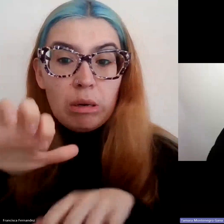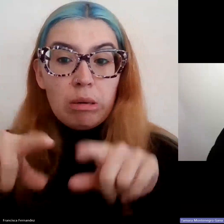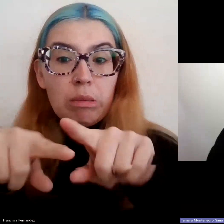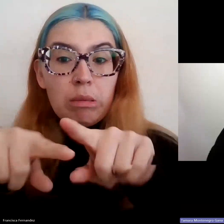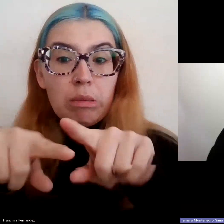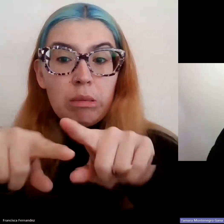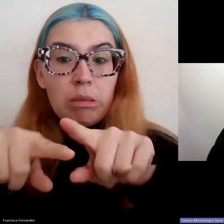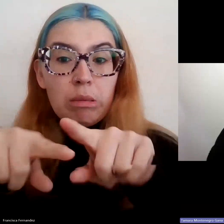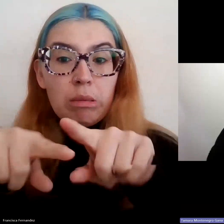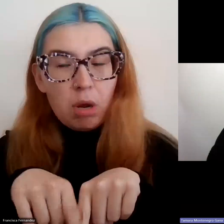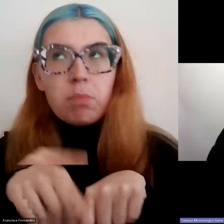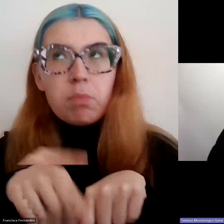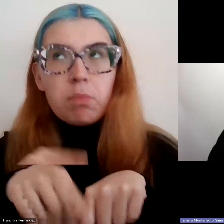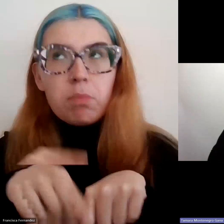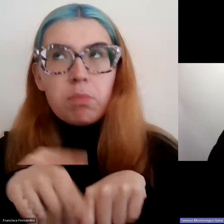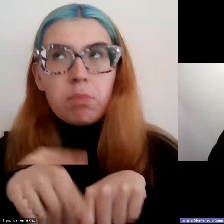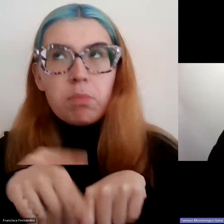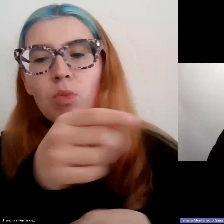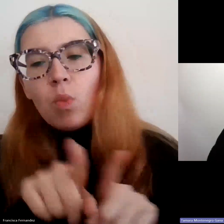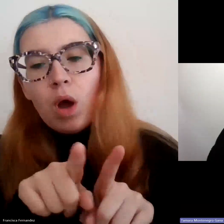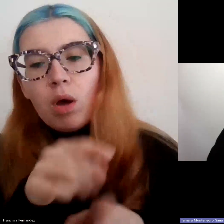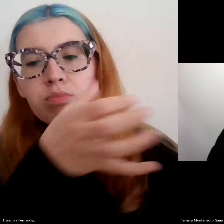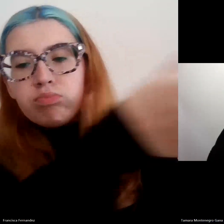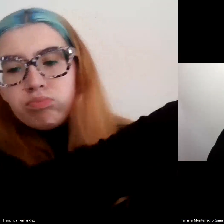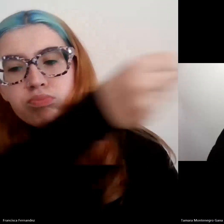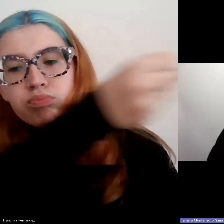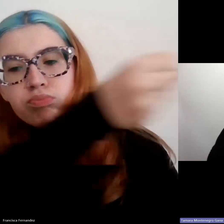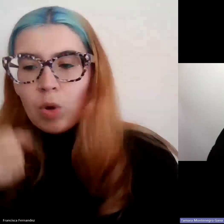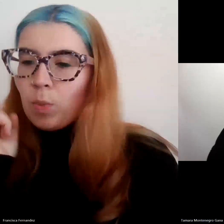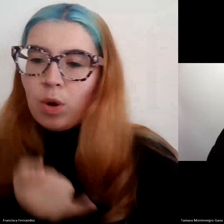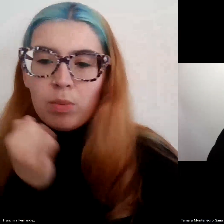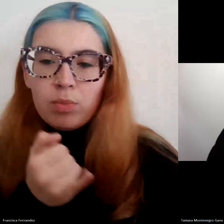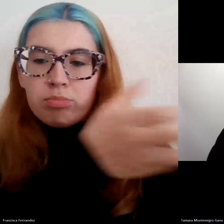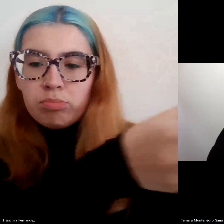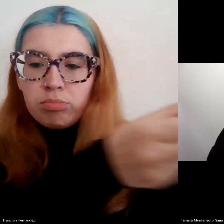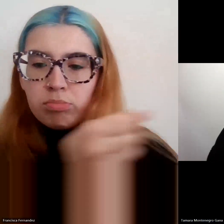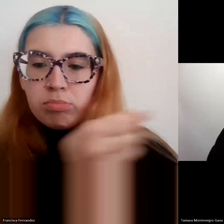También en cuanto al trabajo en la escuela de integración,